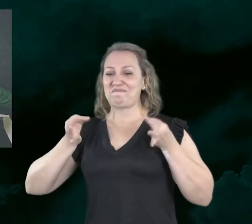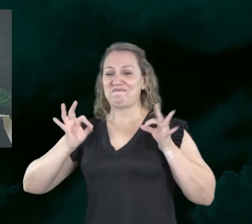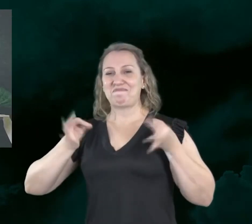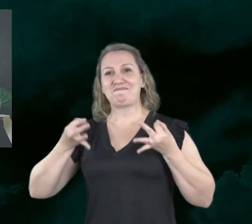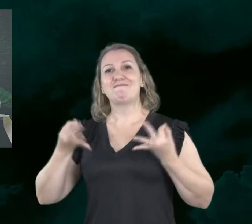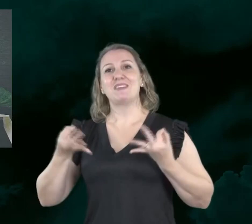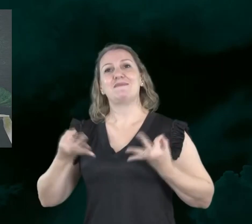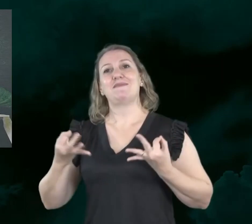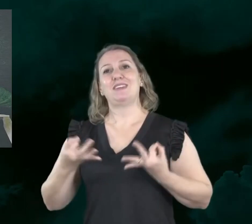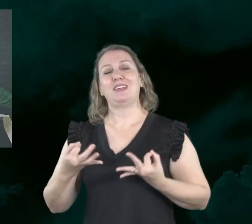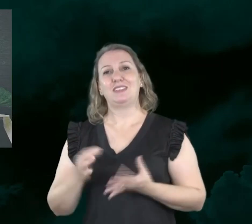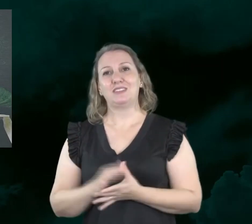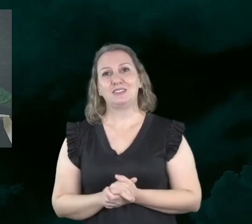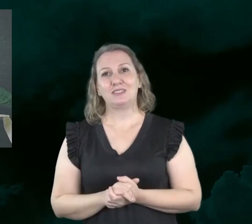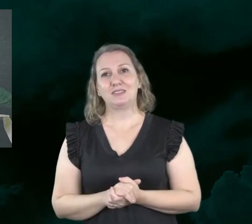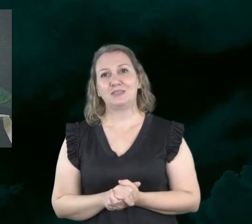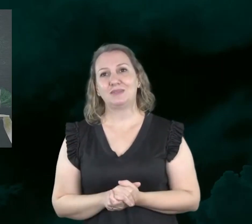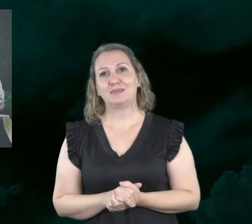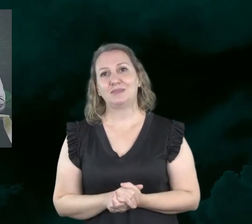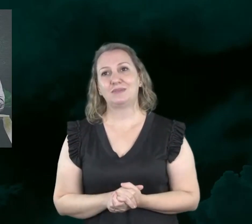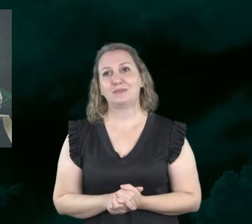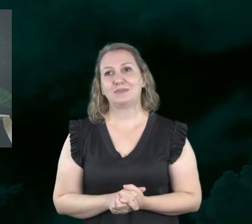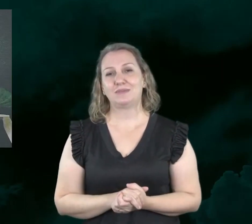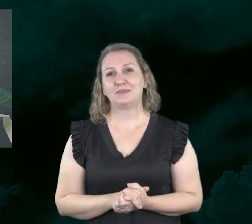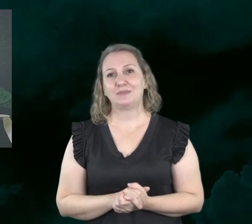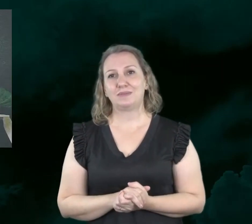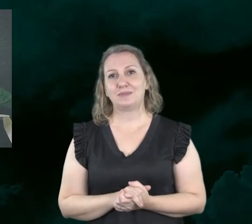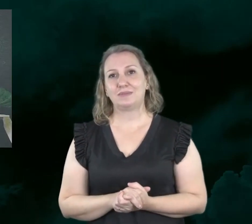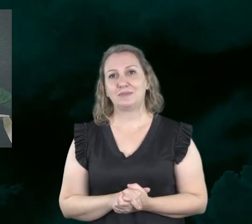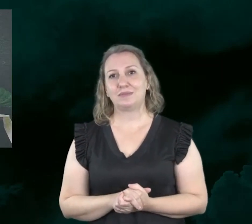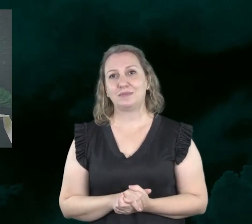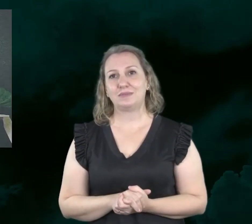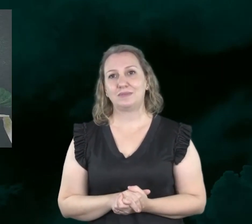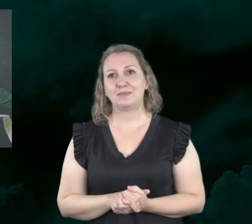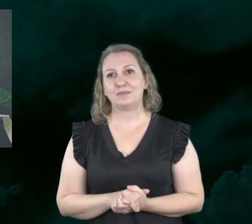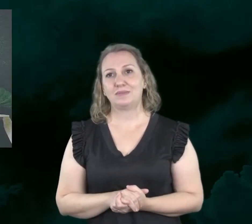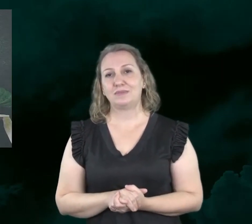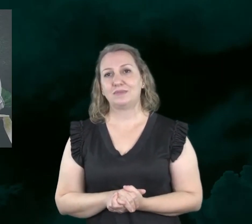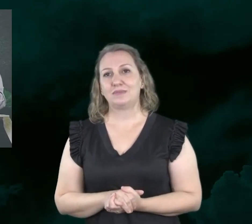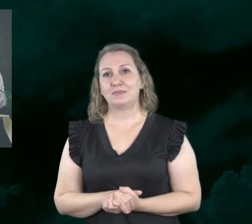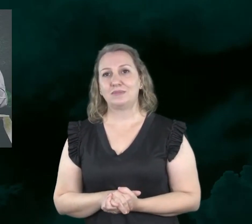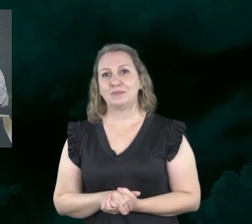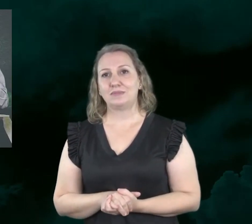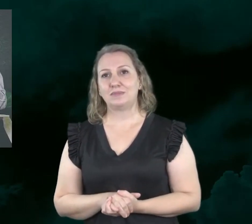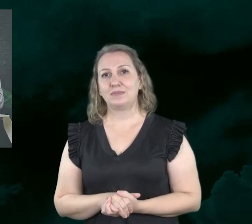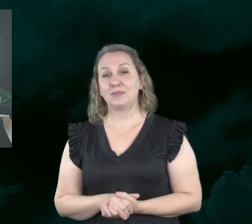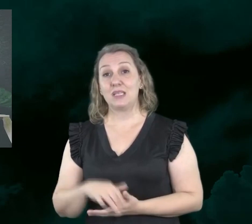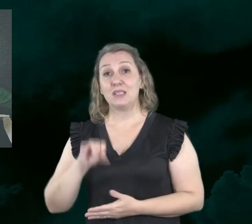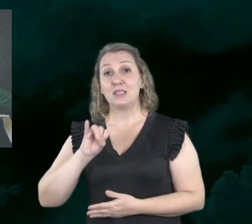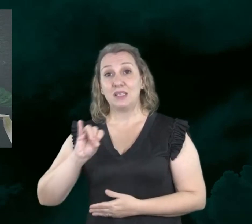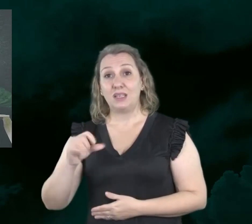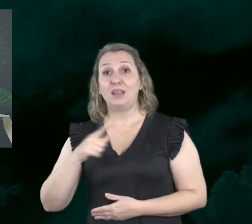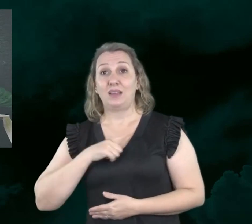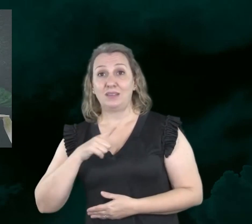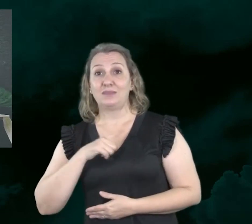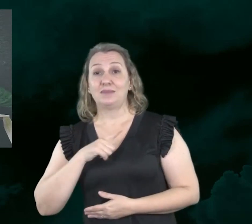esperança, né? Se vocês não acharam slide? Se você